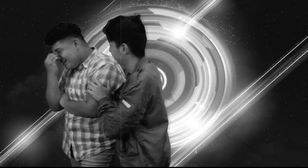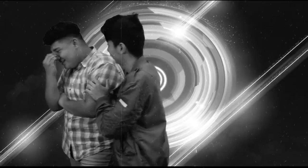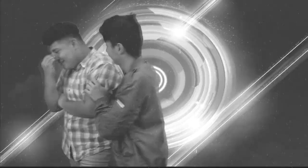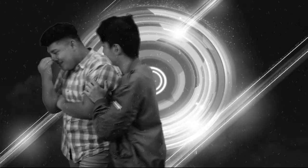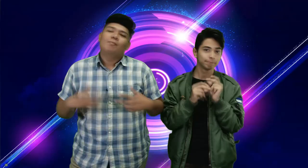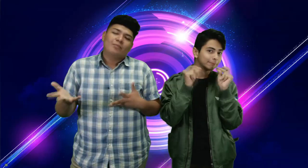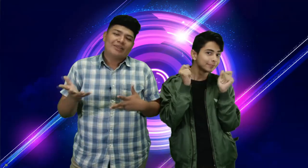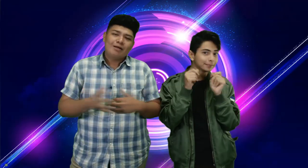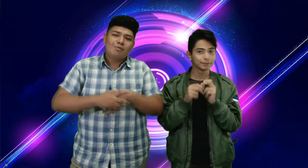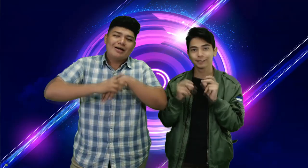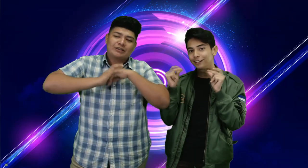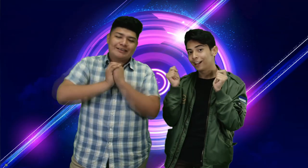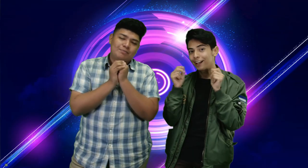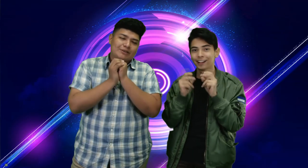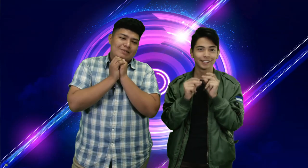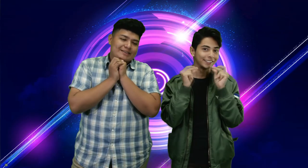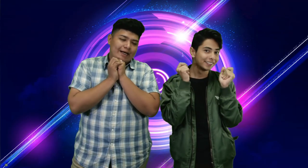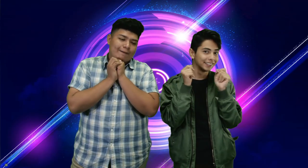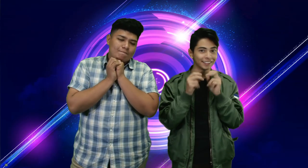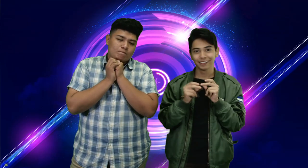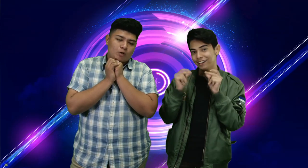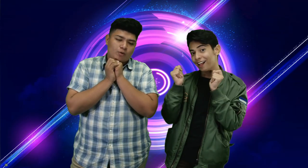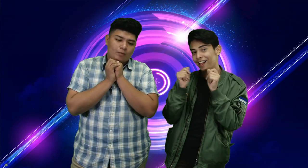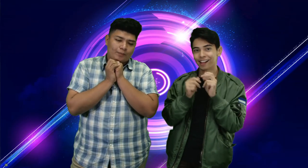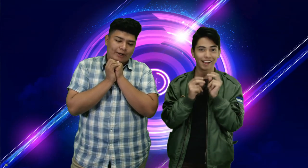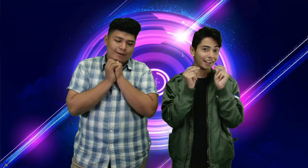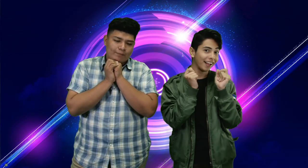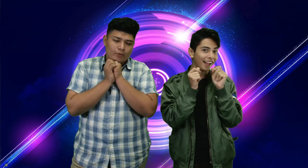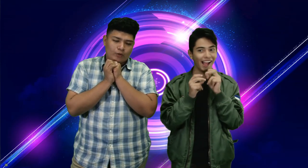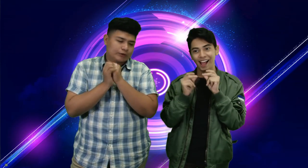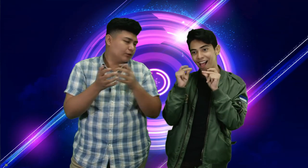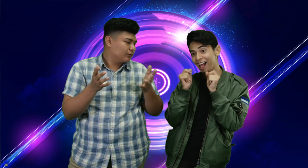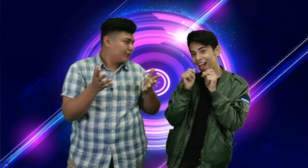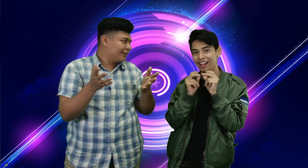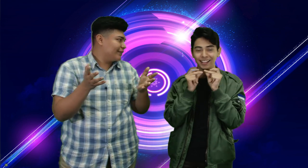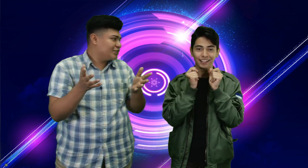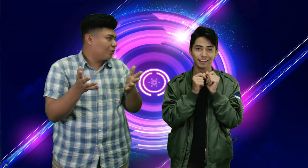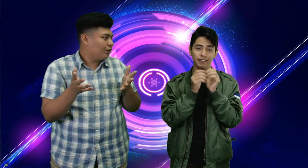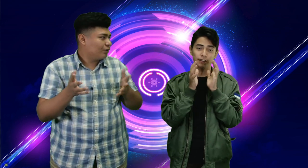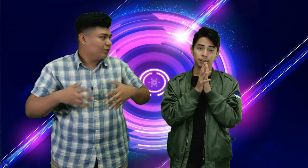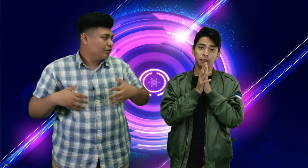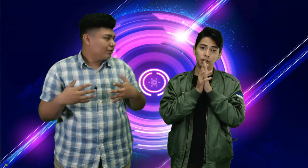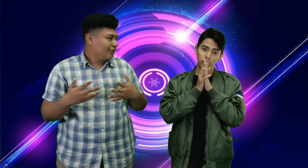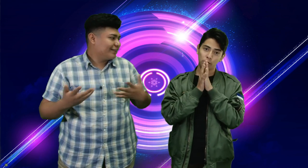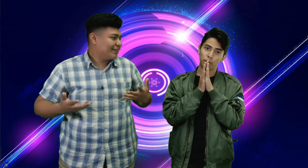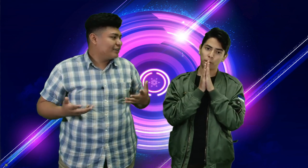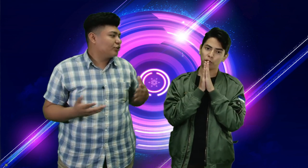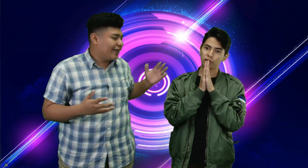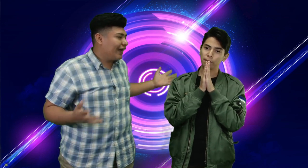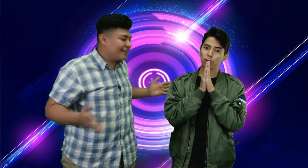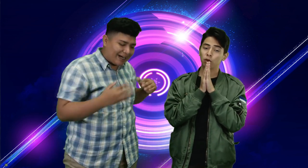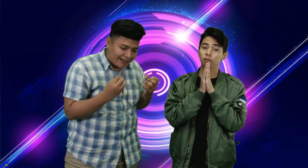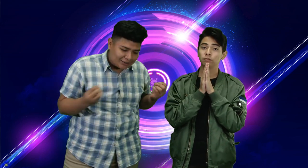tenemos varios tipos de mensajes como por ejemplo otros cayendo la